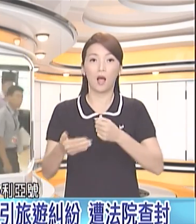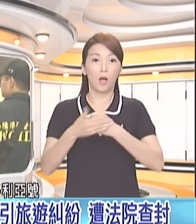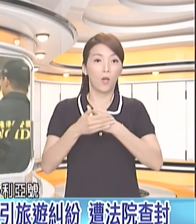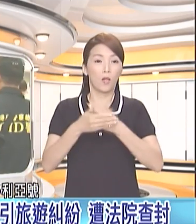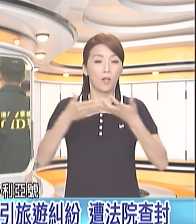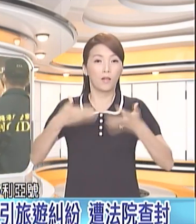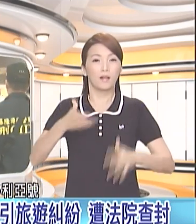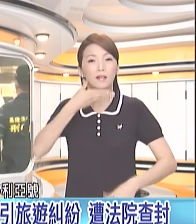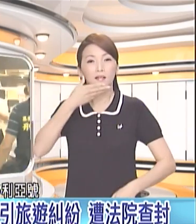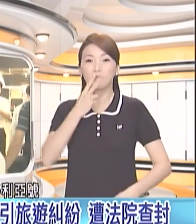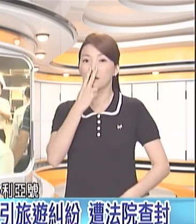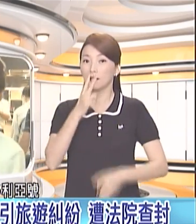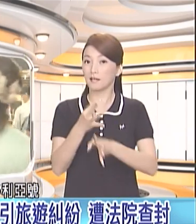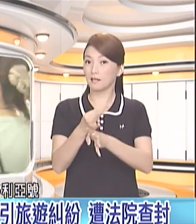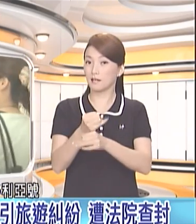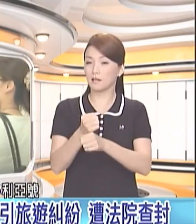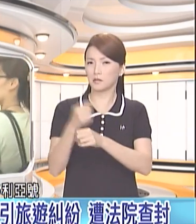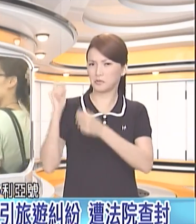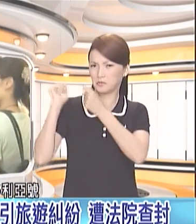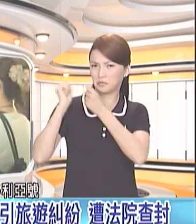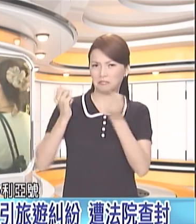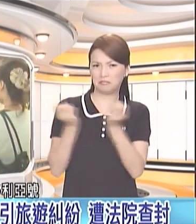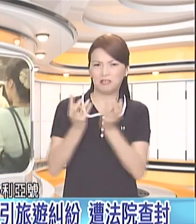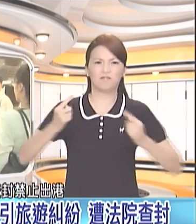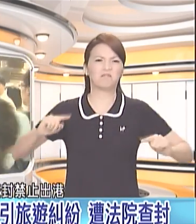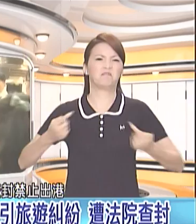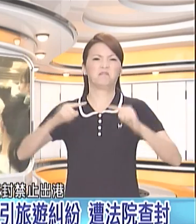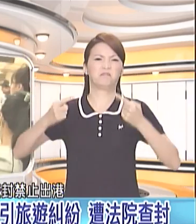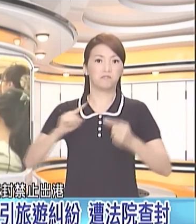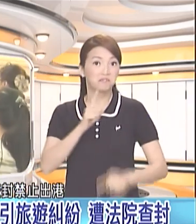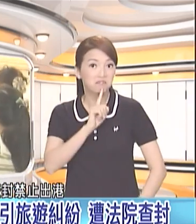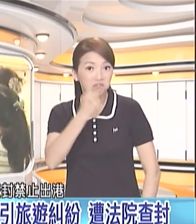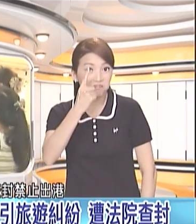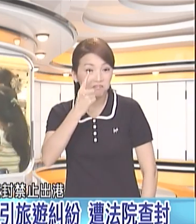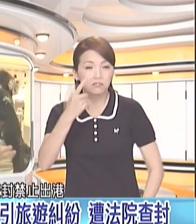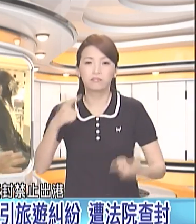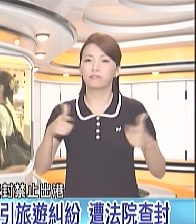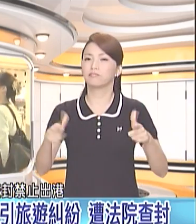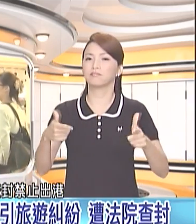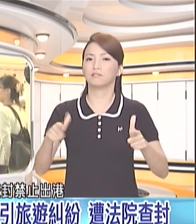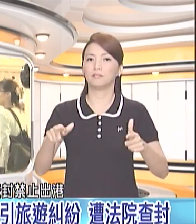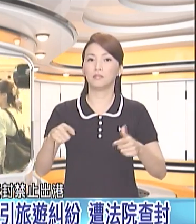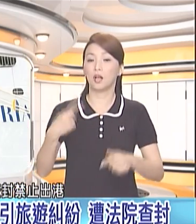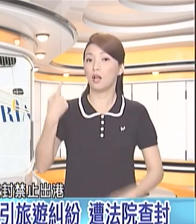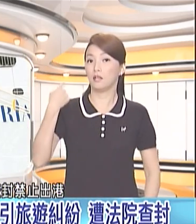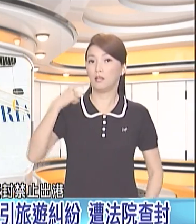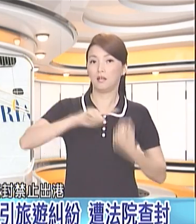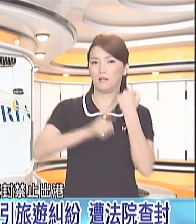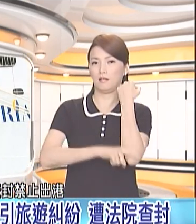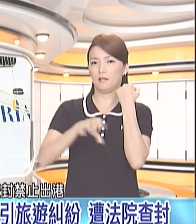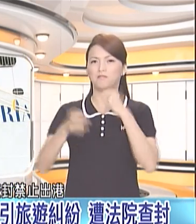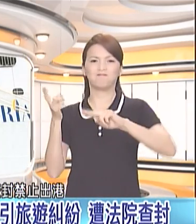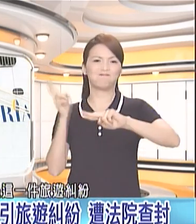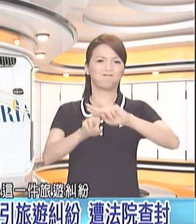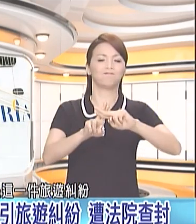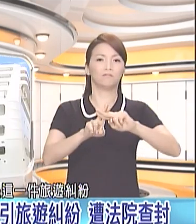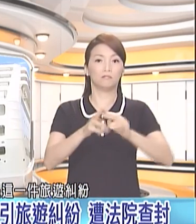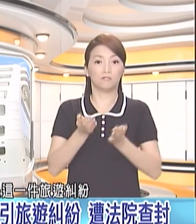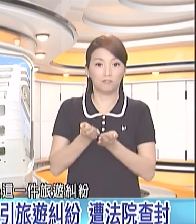斯达邮轮维多利亚号，昨天遭到法院查封，禁止出港。但是原因呢，